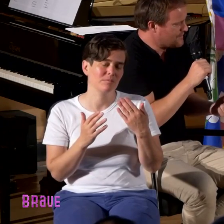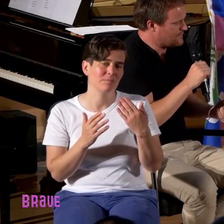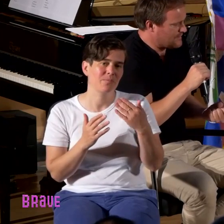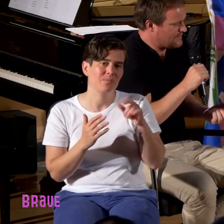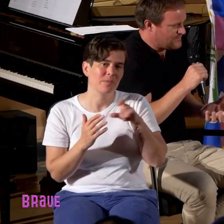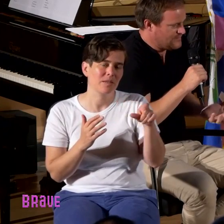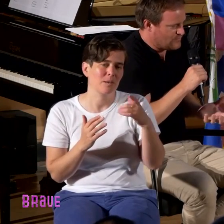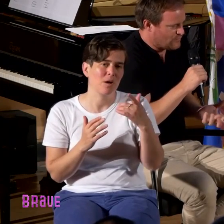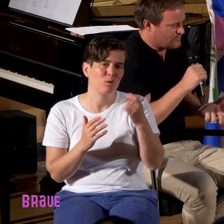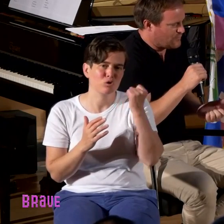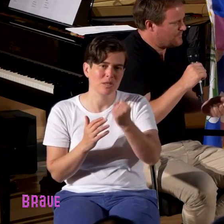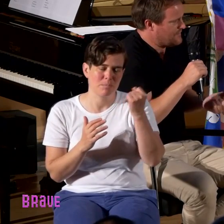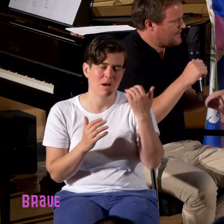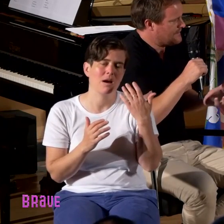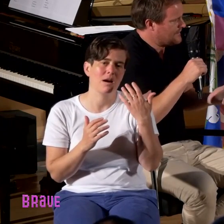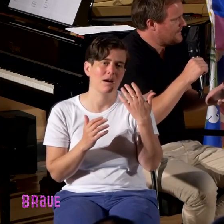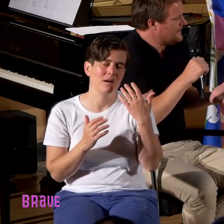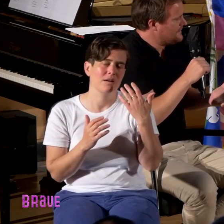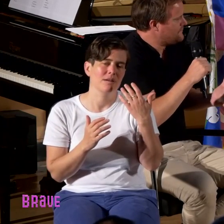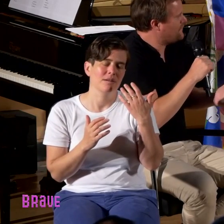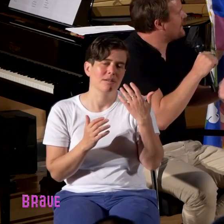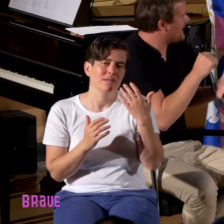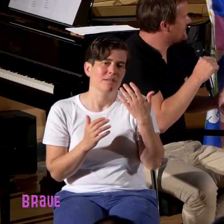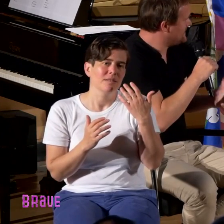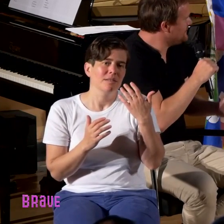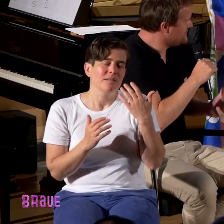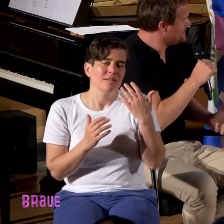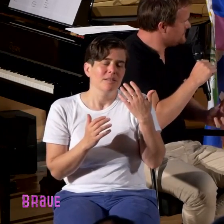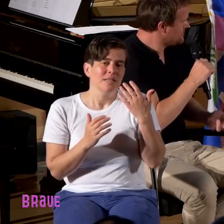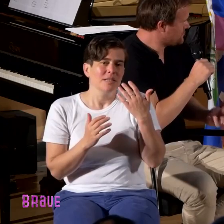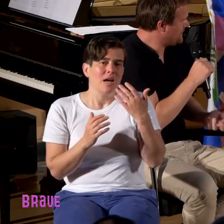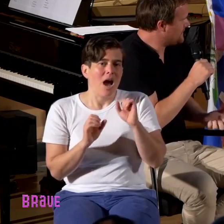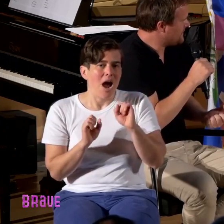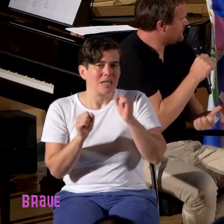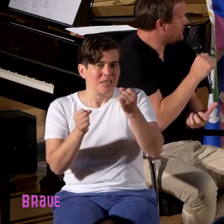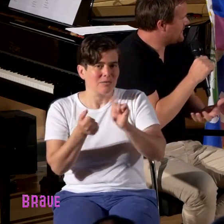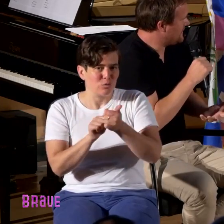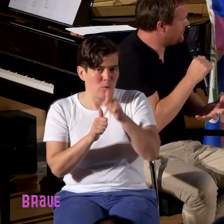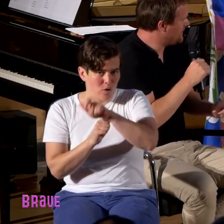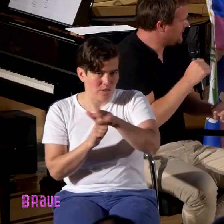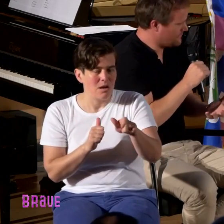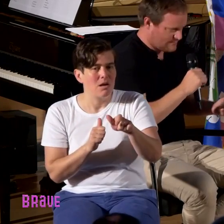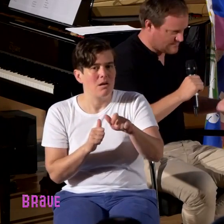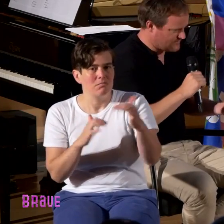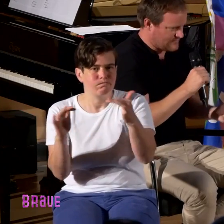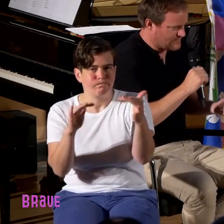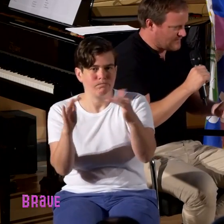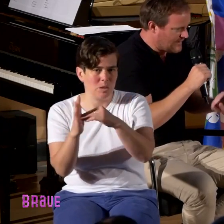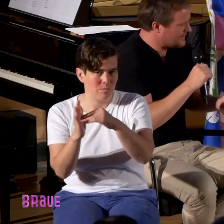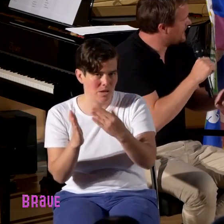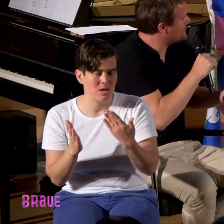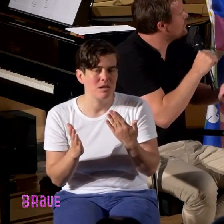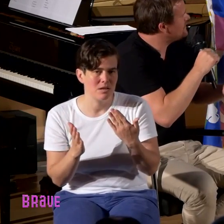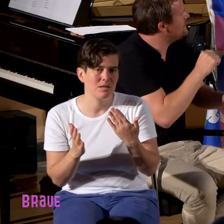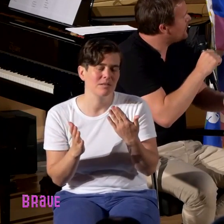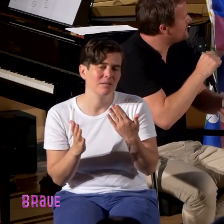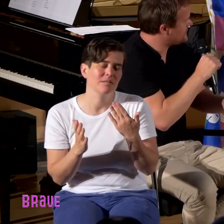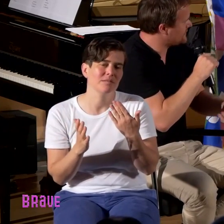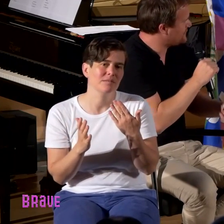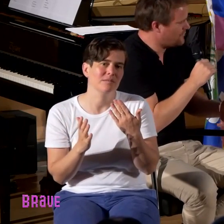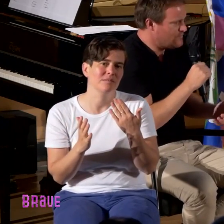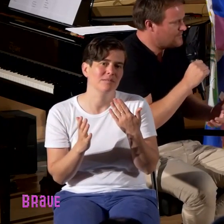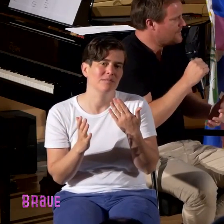diese Stigmatisierung und Problematik von aktiven Spielern, wo man eben nicht sagen kann und sie